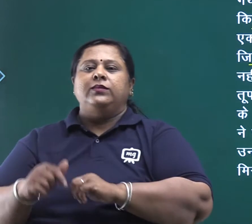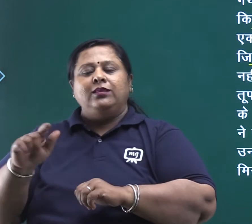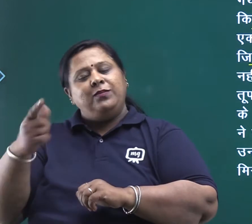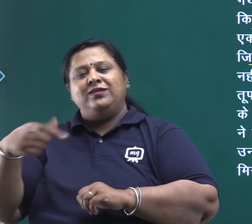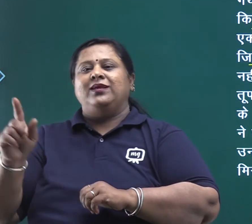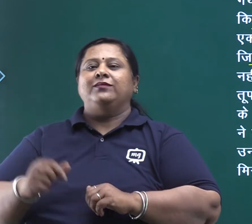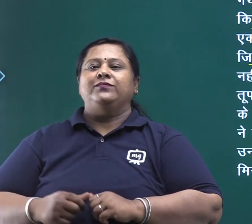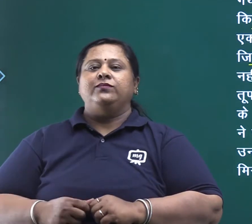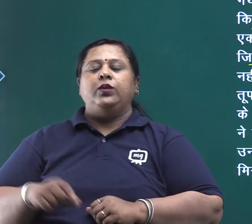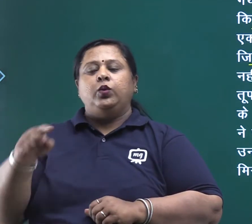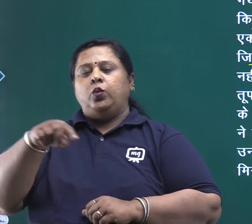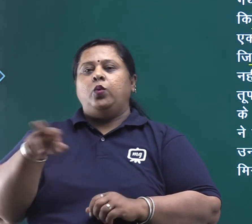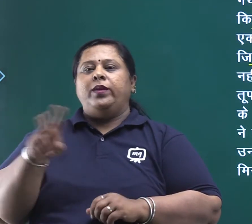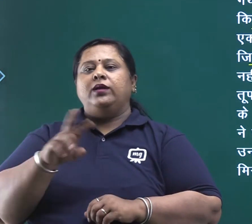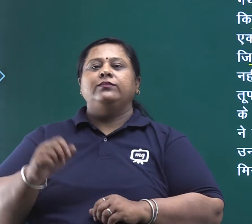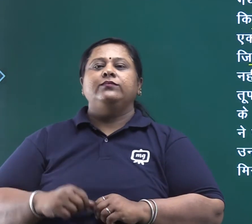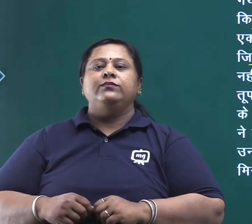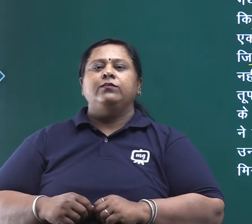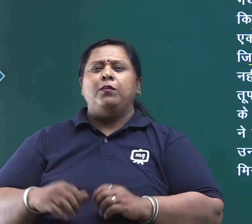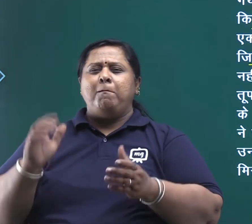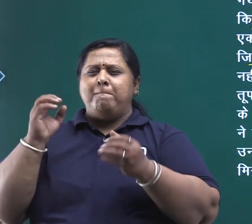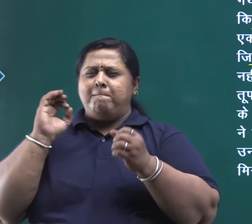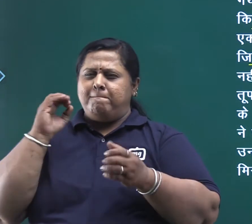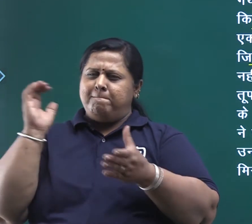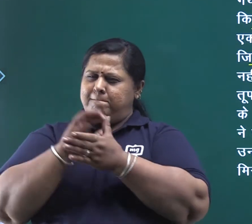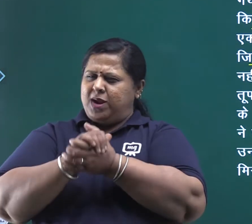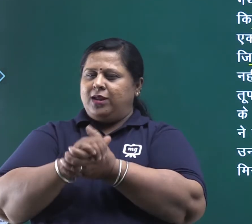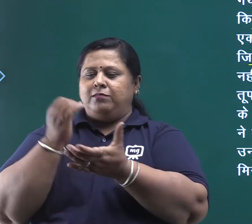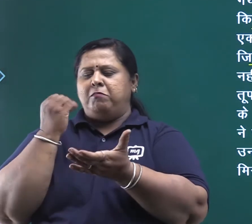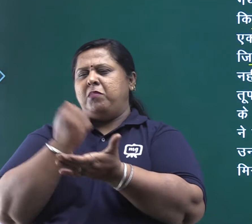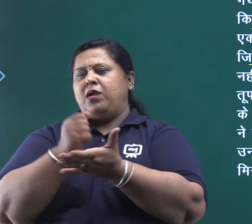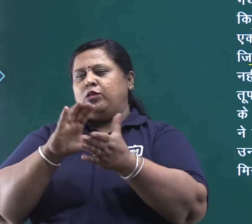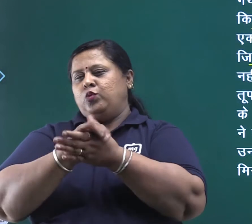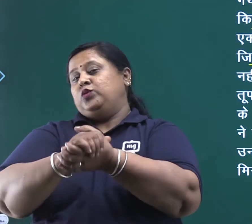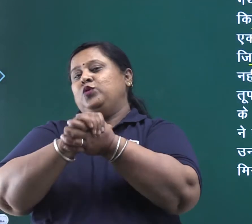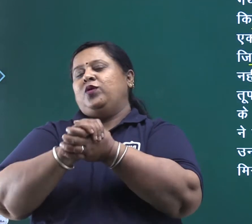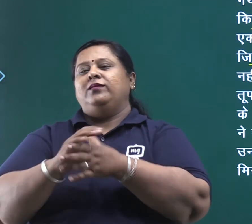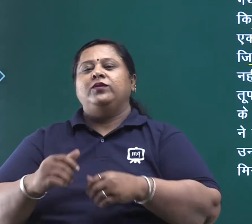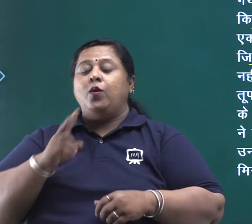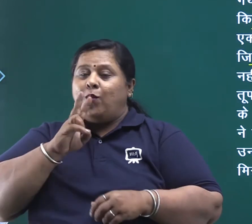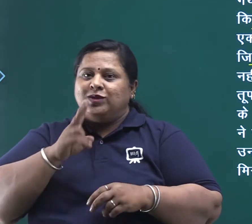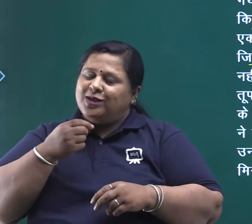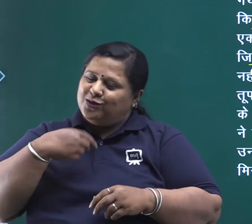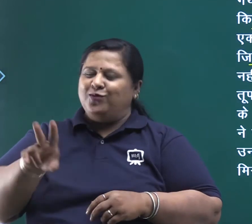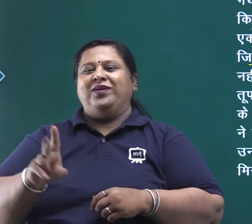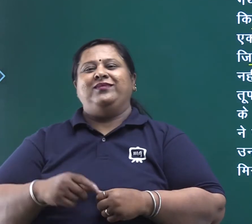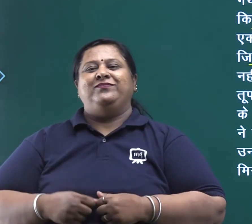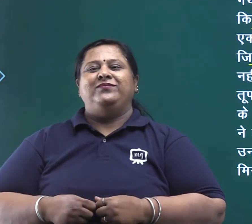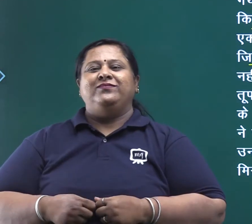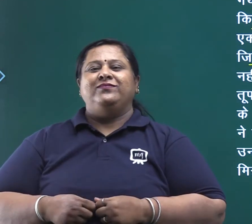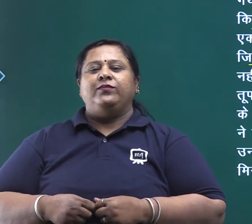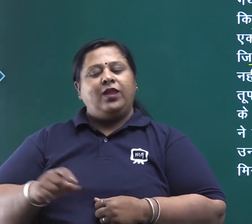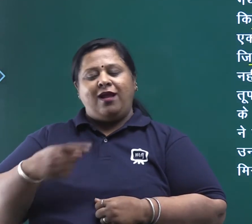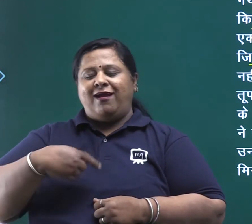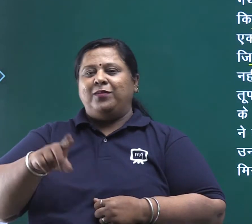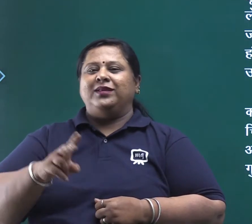तभी से दोनों में पक्की दोस्ती हो गई और बोलचाल शुरू हो गई।